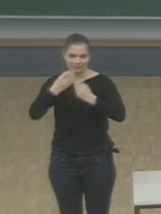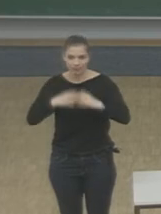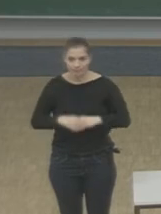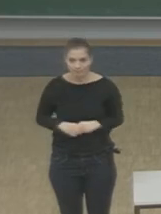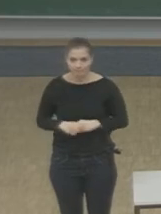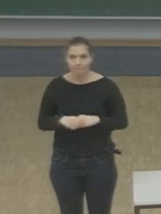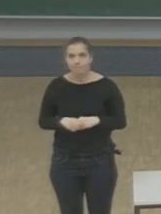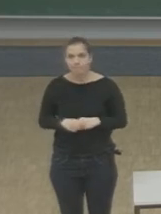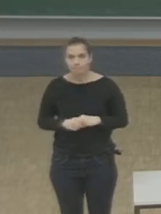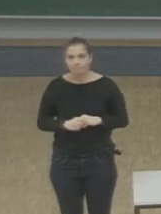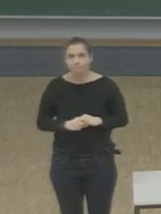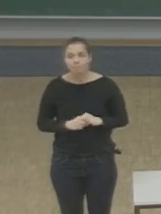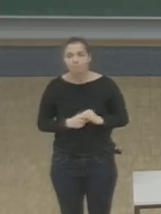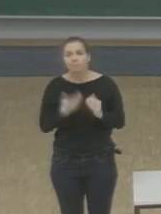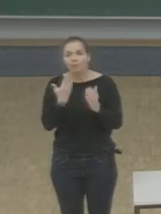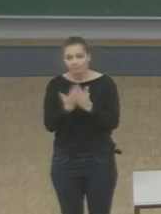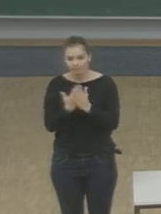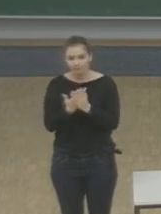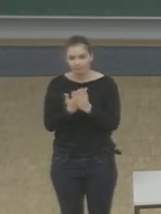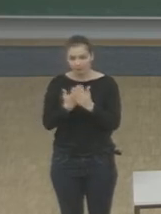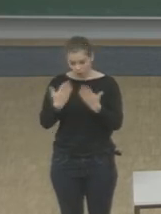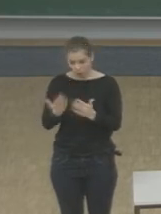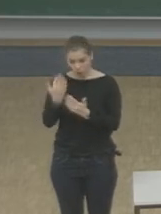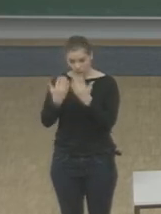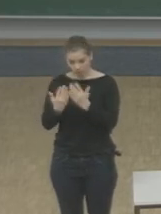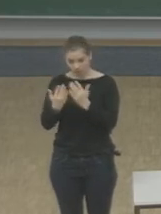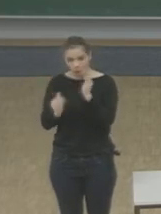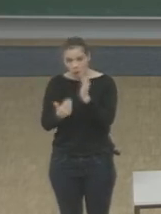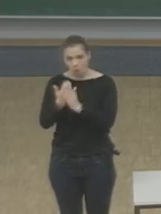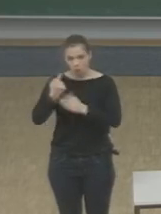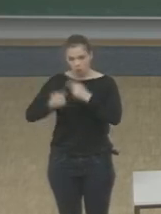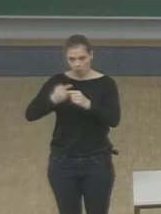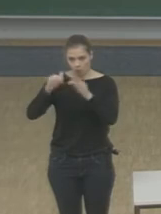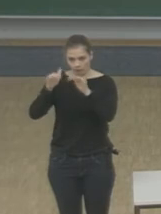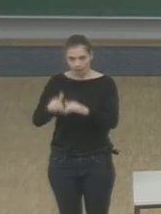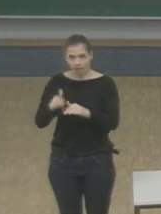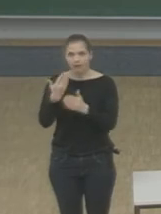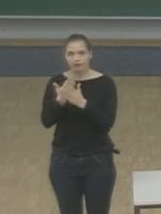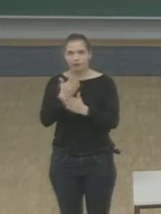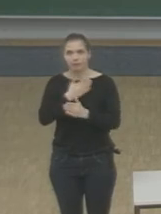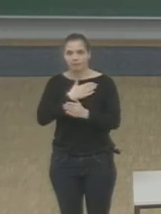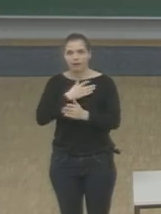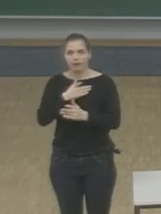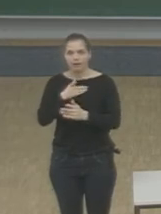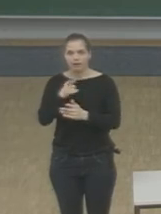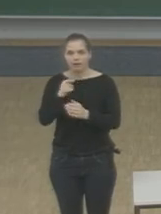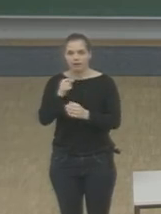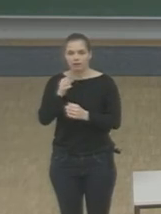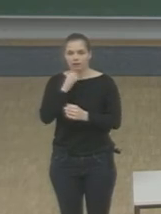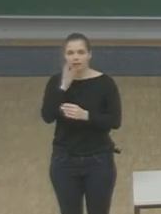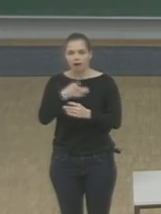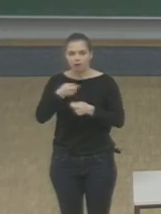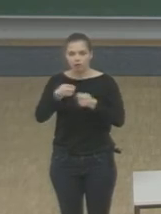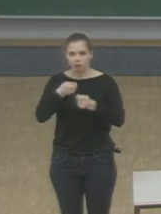Ein Bildungskonzept, das sich auch dieser neuen Rolle von Mathematik besonders annimmt, stammt bekanntlich von meinem pensionierten Klagenfurter Kollegen Roland